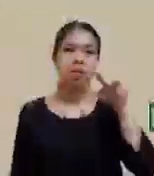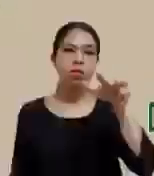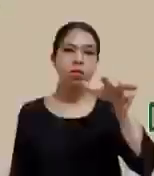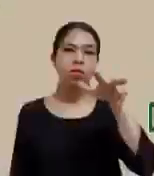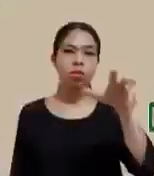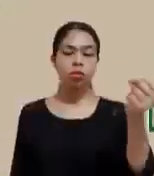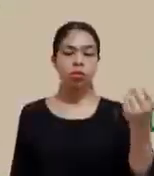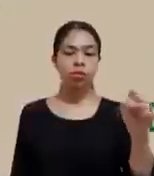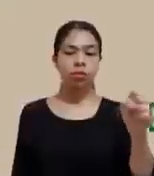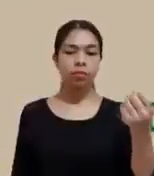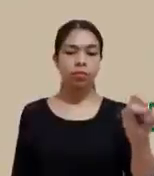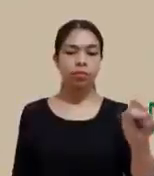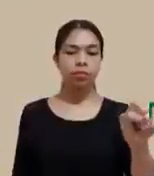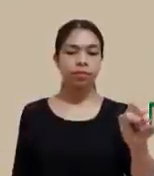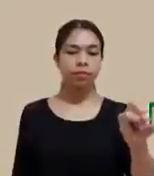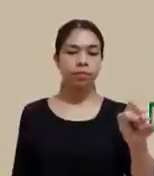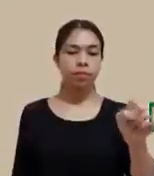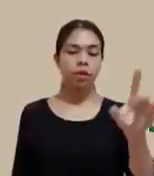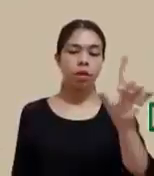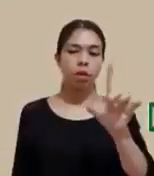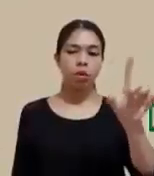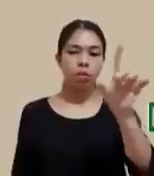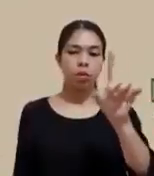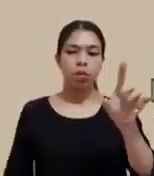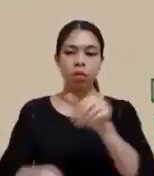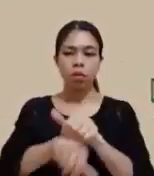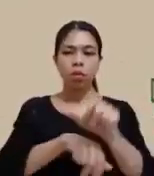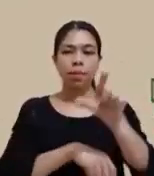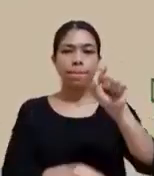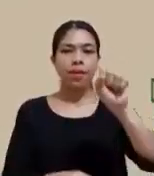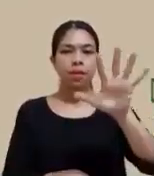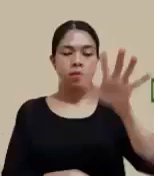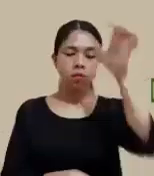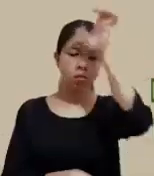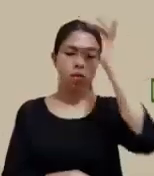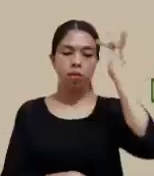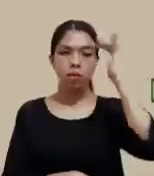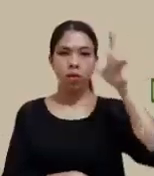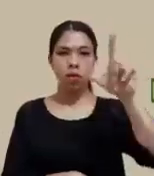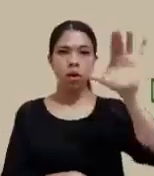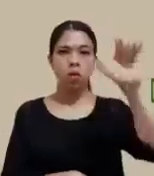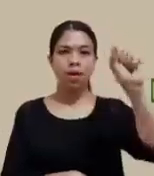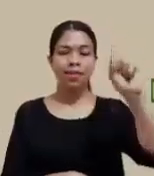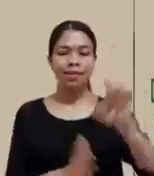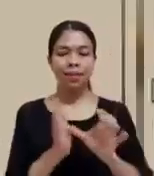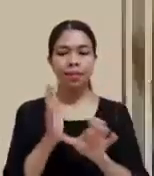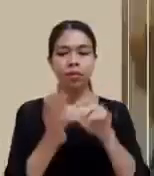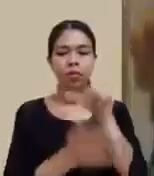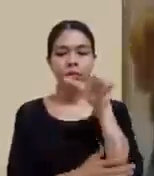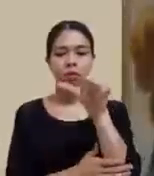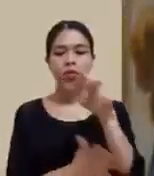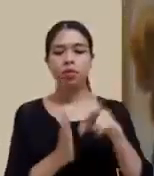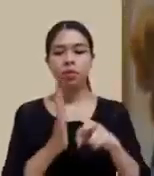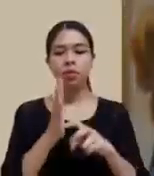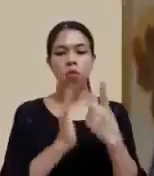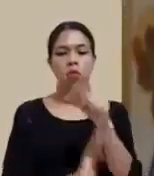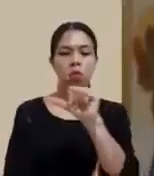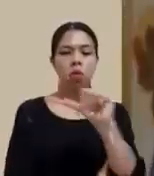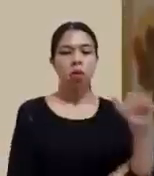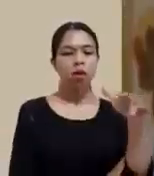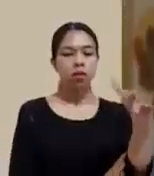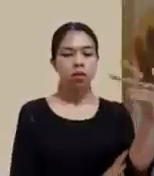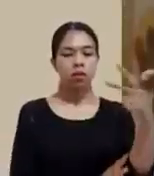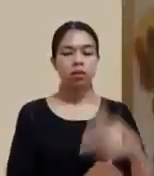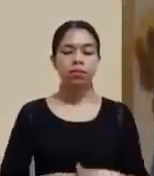acompáñame. 18 de septiembre, domingo 25, Evangelio de San Lucas 16,